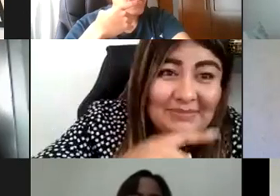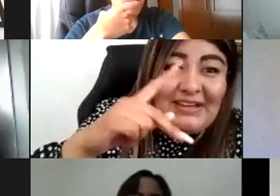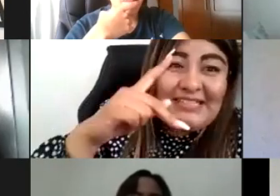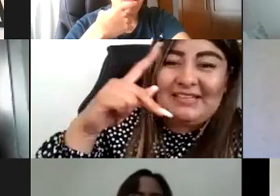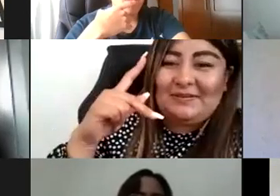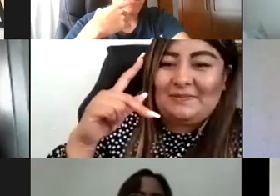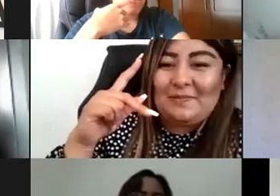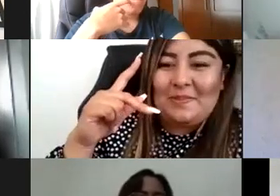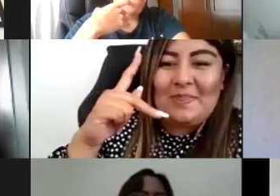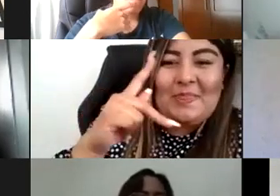fácil.